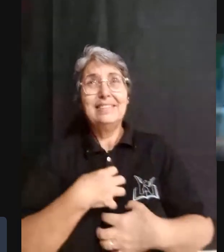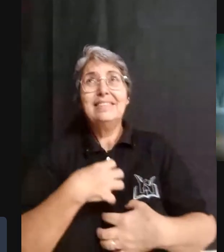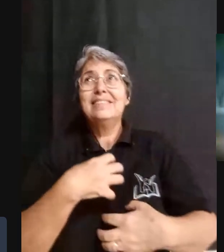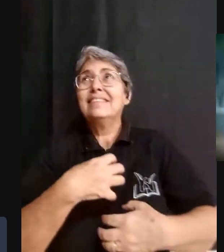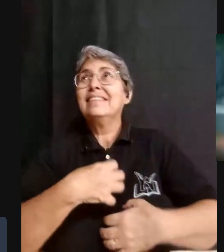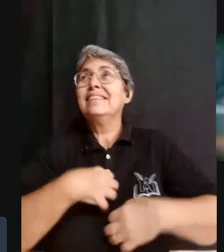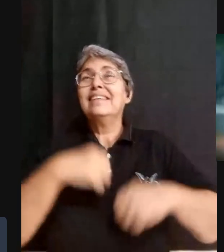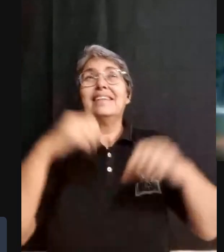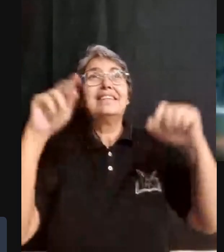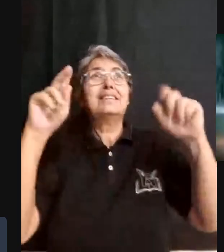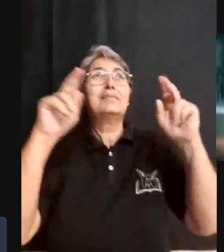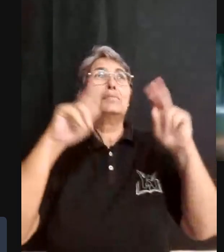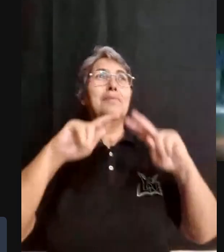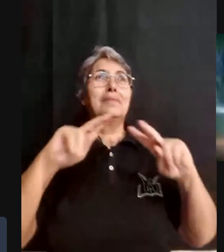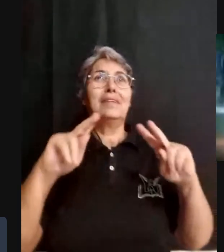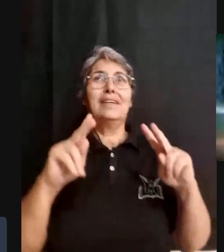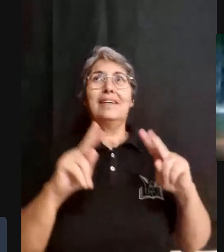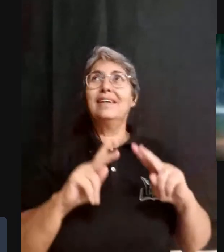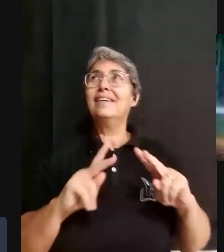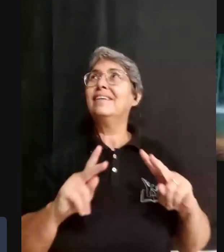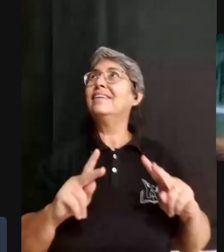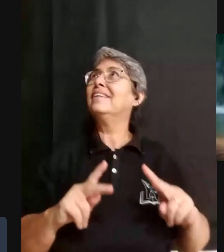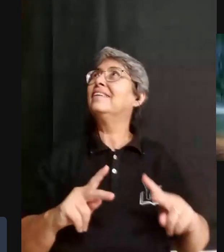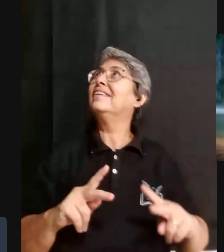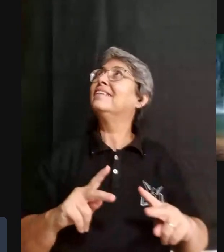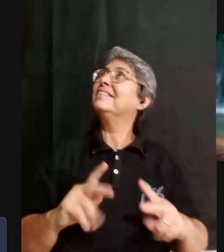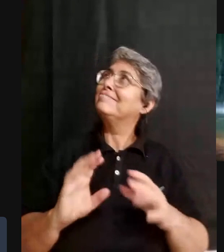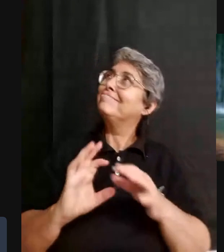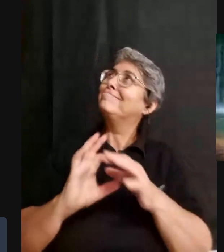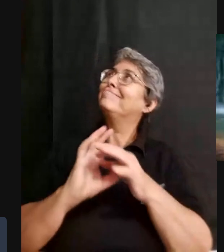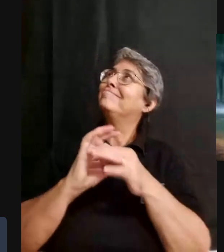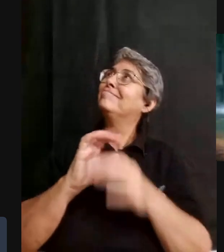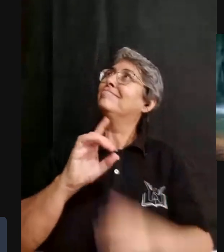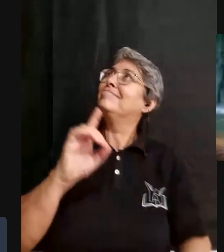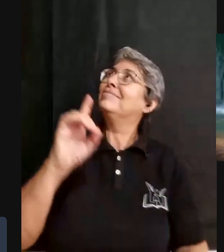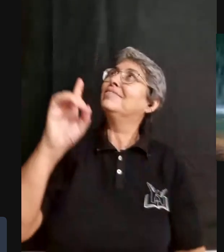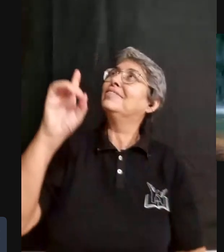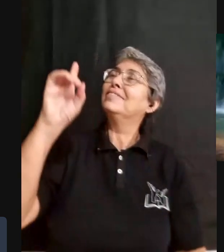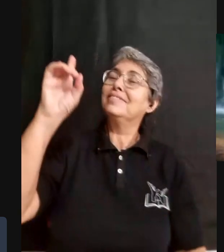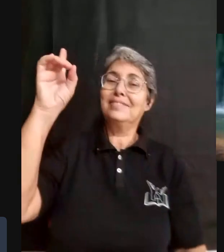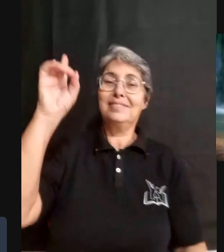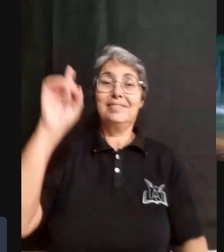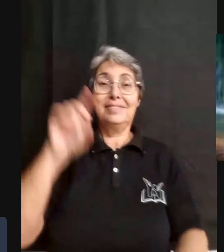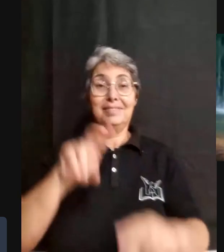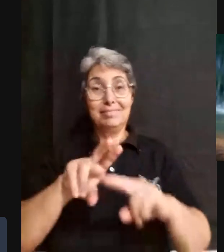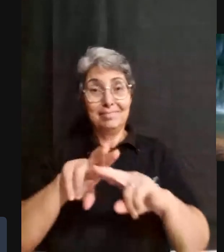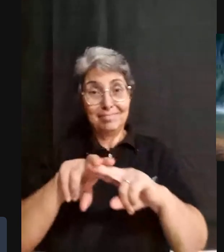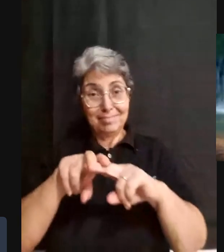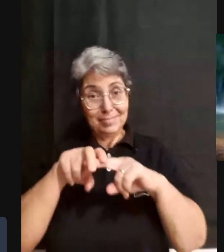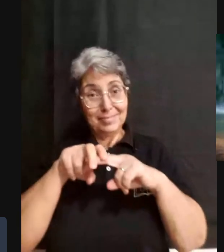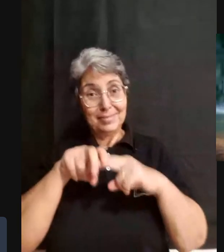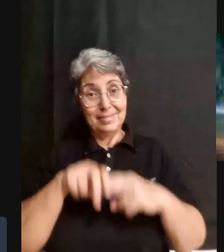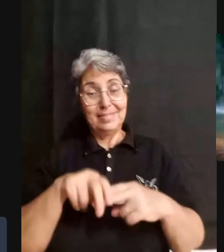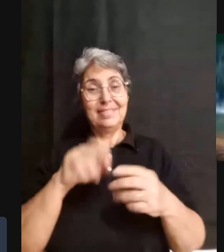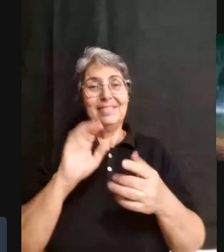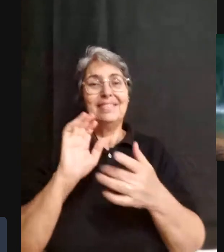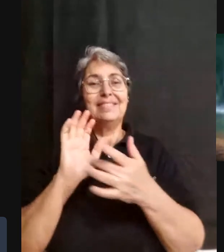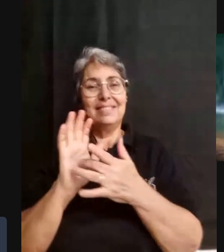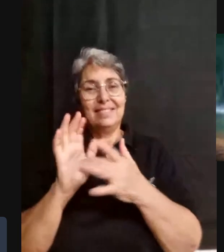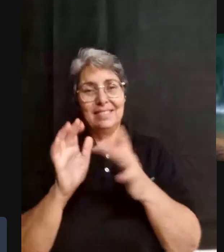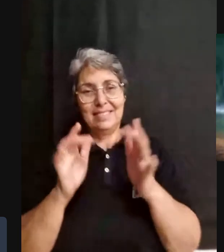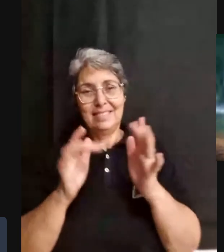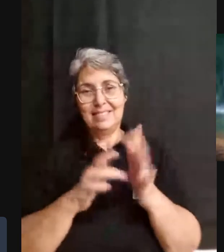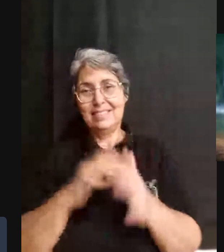com Deus por meio de nosso Senhor, por